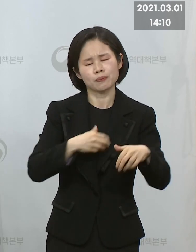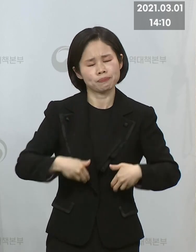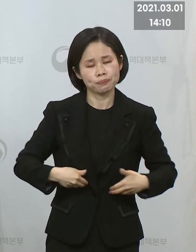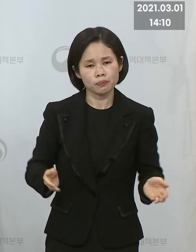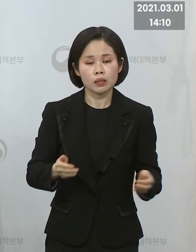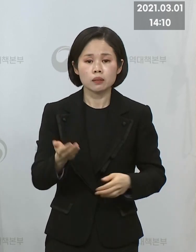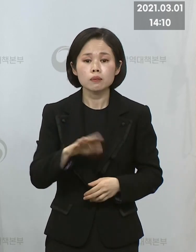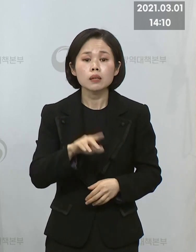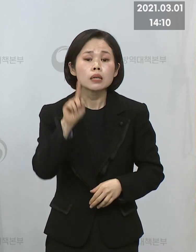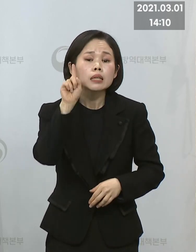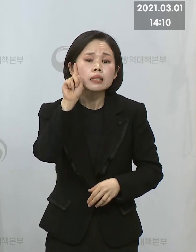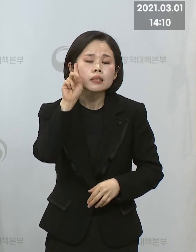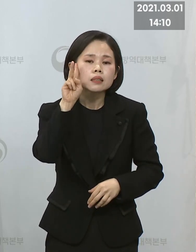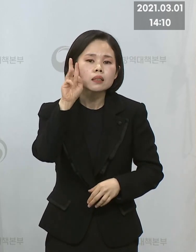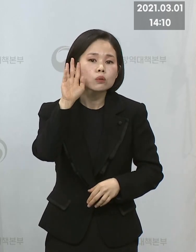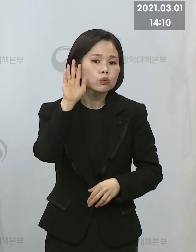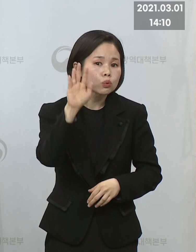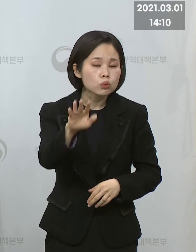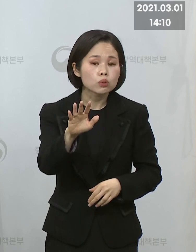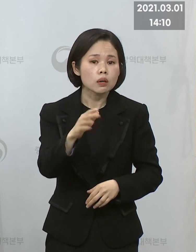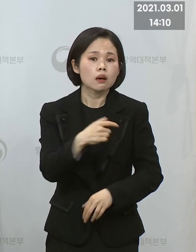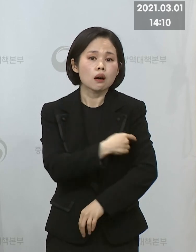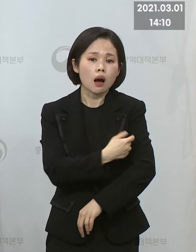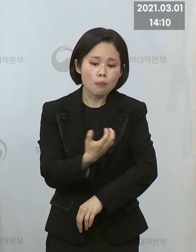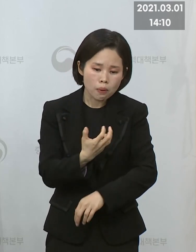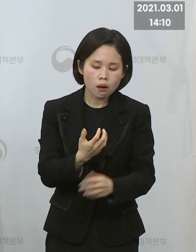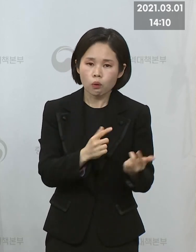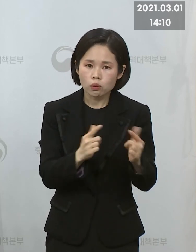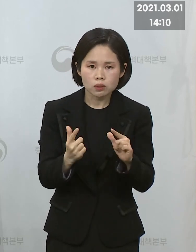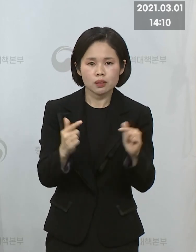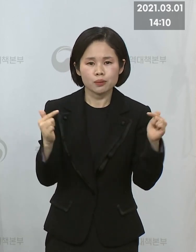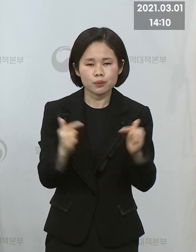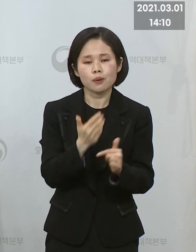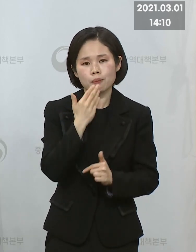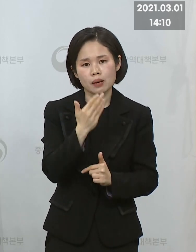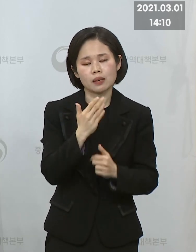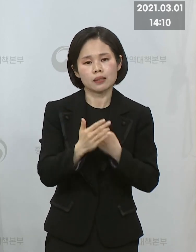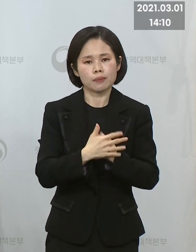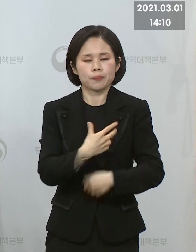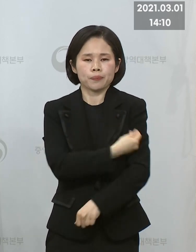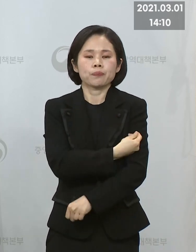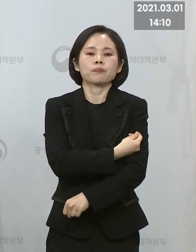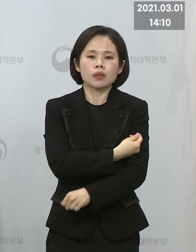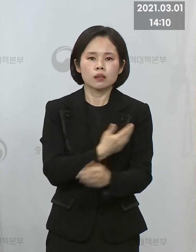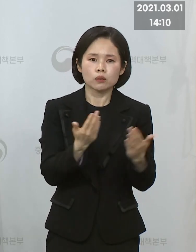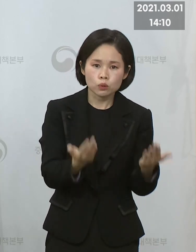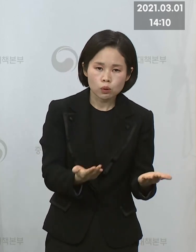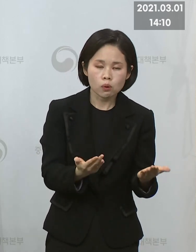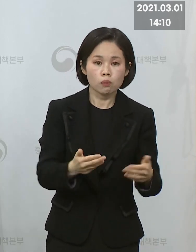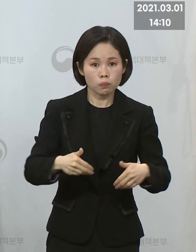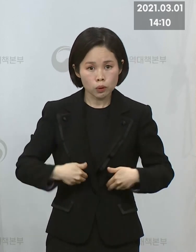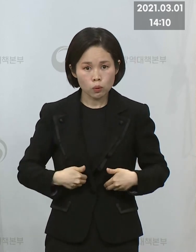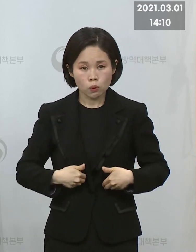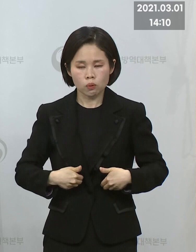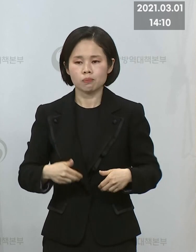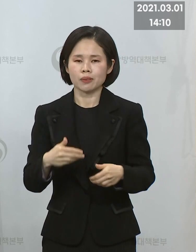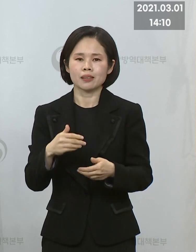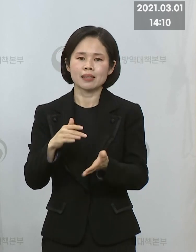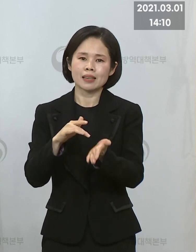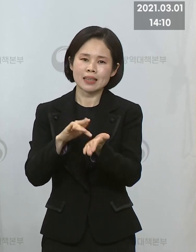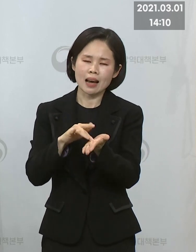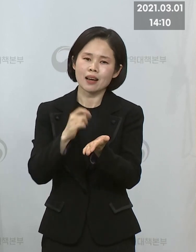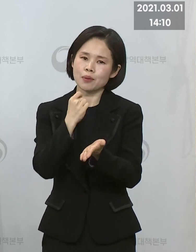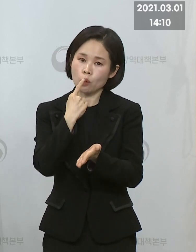지나면 2, 3일이 지나면 호전되므로 적절한 휴식과 또 필요시에 진통제 복용 등을 하고